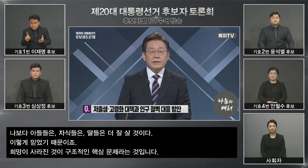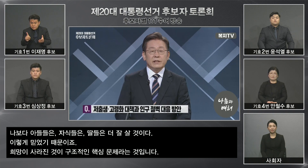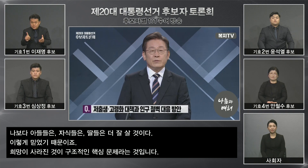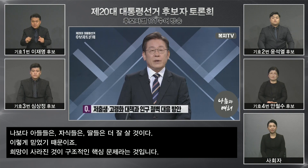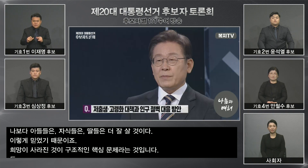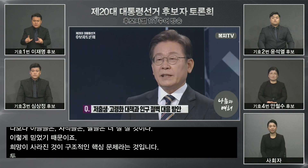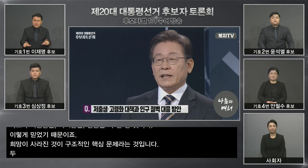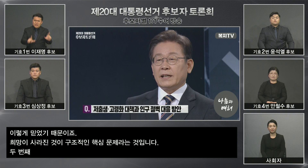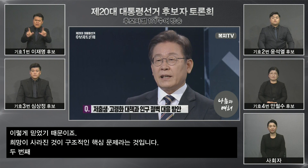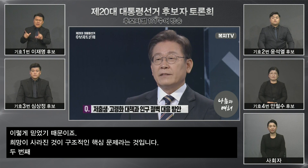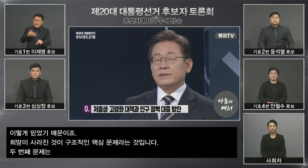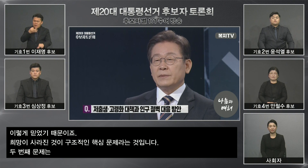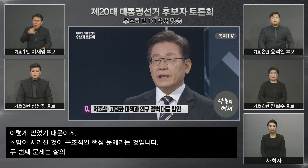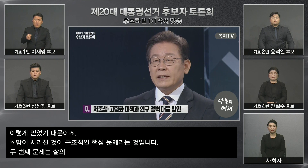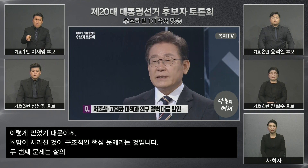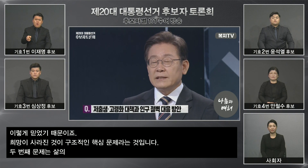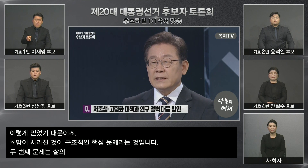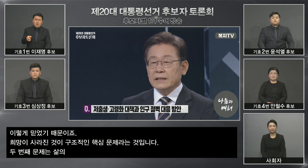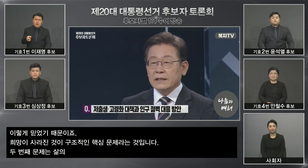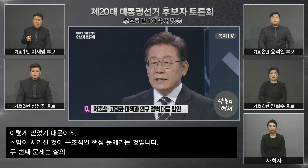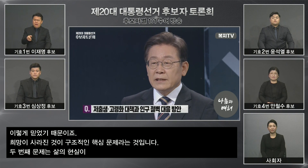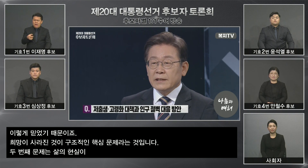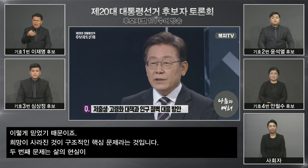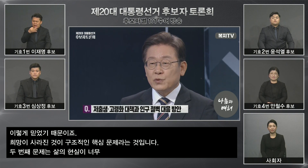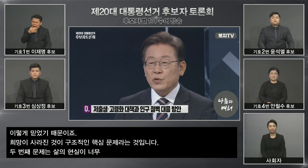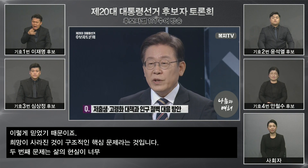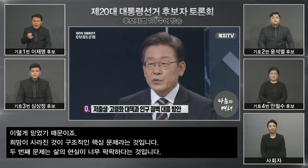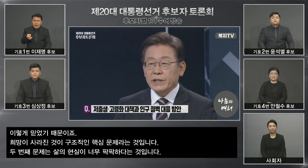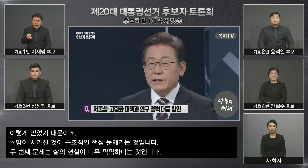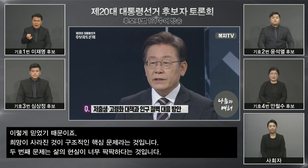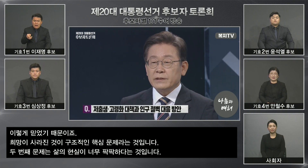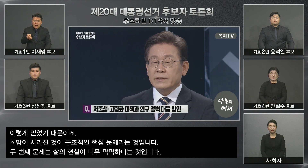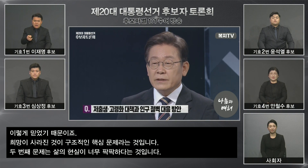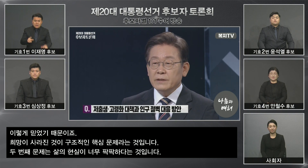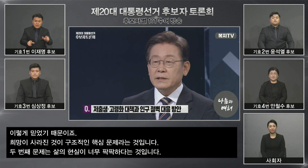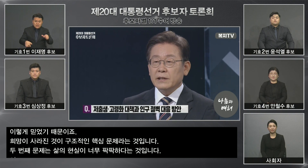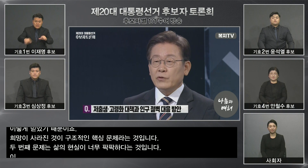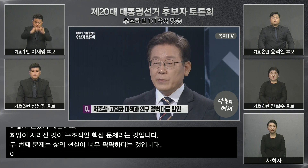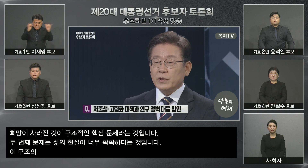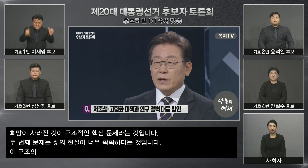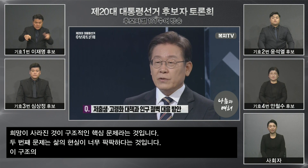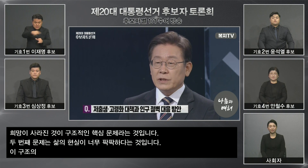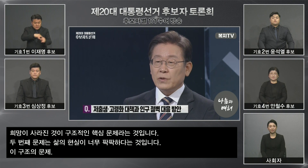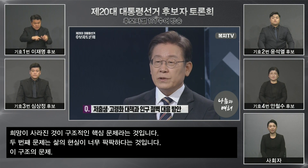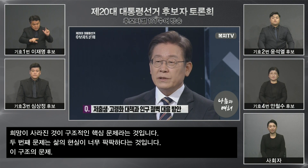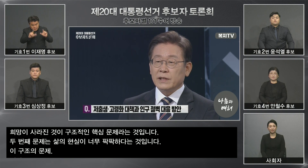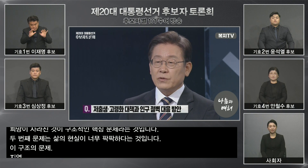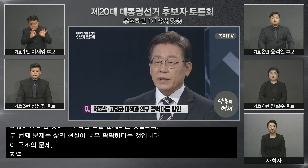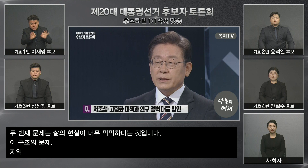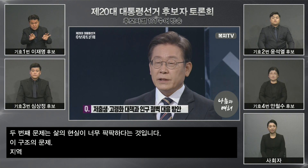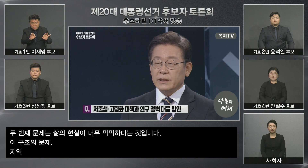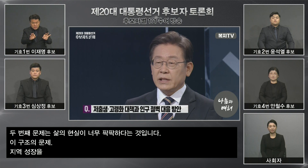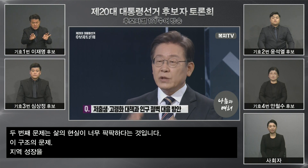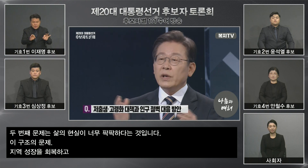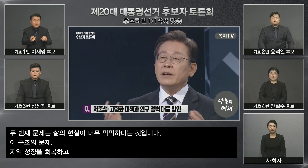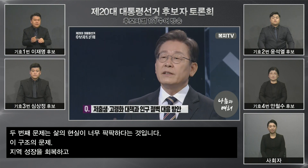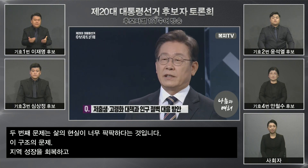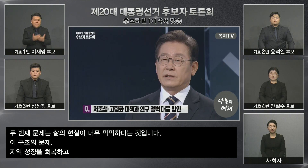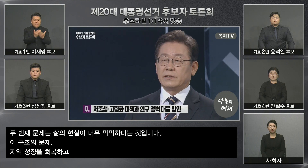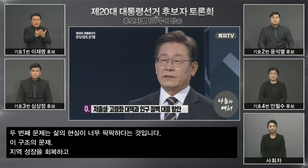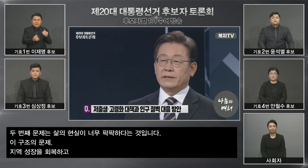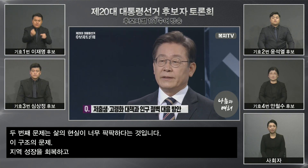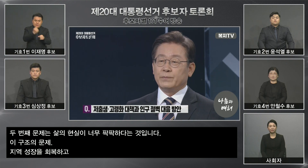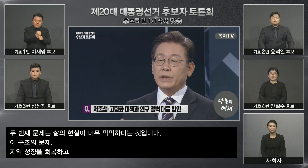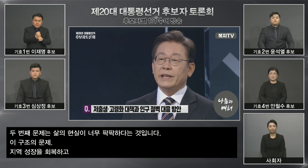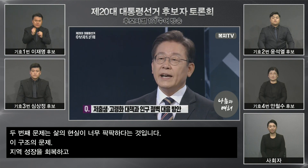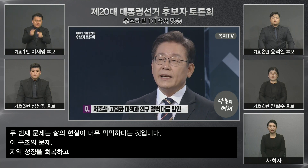삶의 현실이 너무 팍팍하다라는 것입니다. 이 구조의 문제, 즉 성장을 회복하고 지속 성장을 통해서 기회를 늘리는